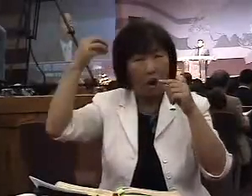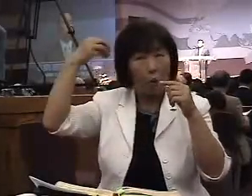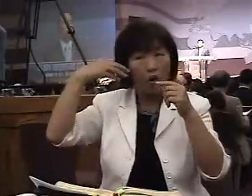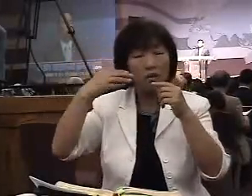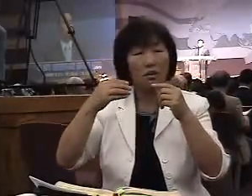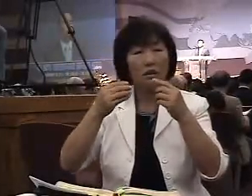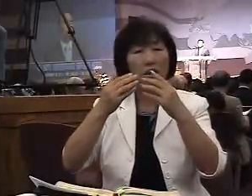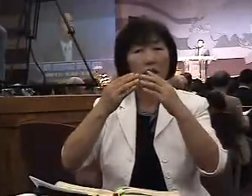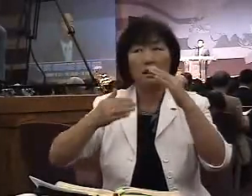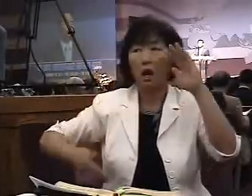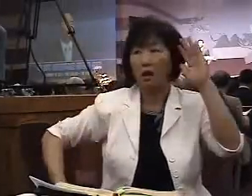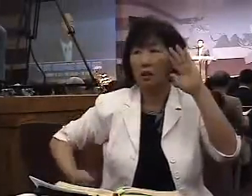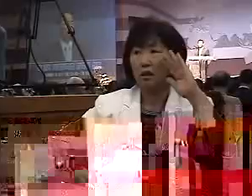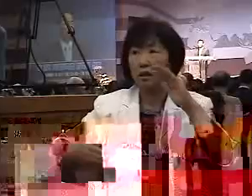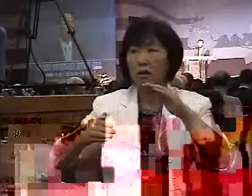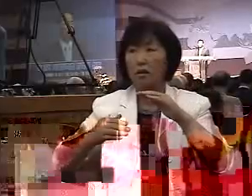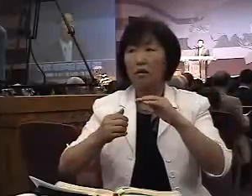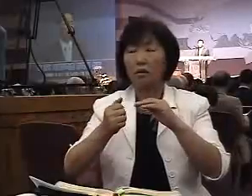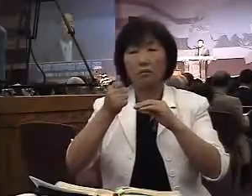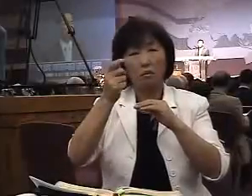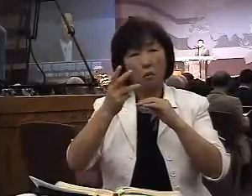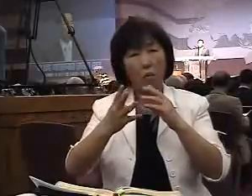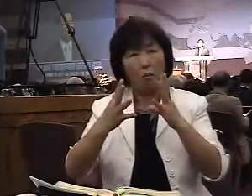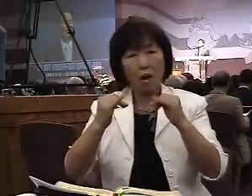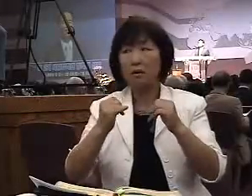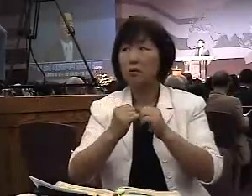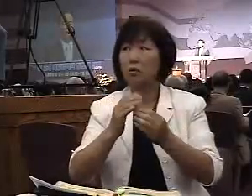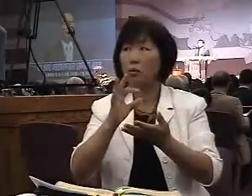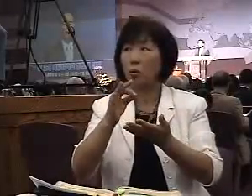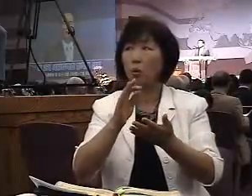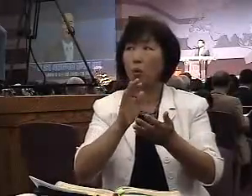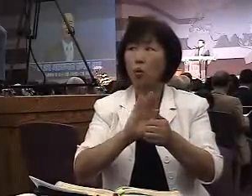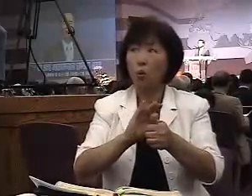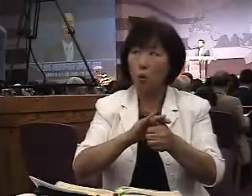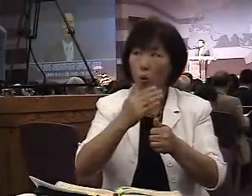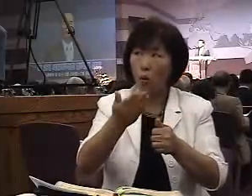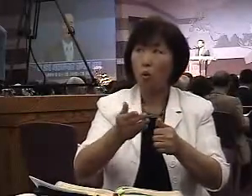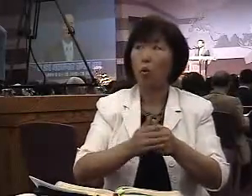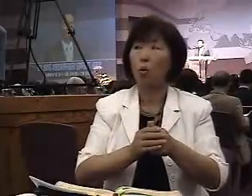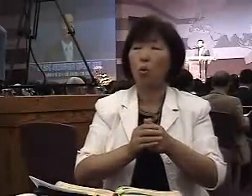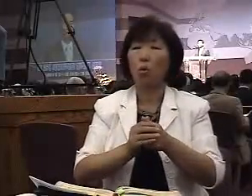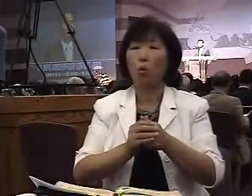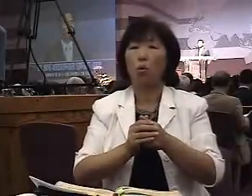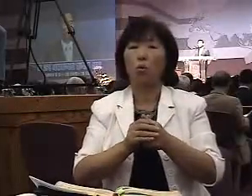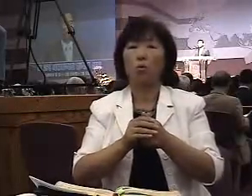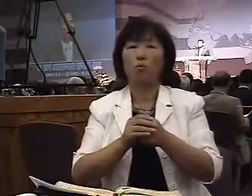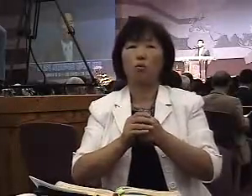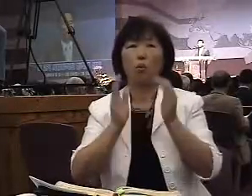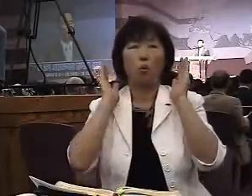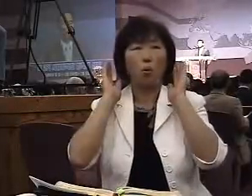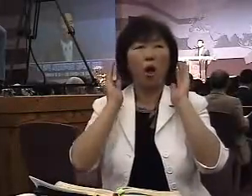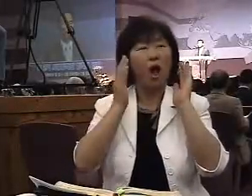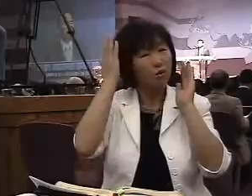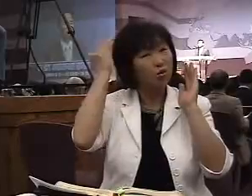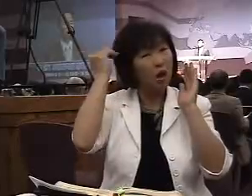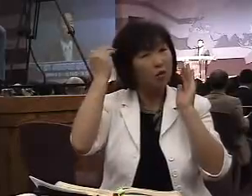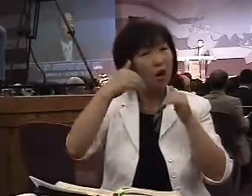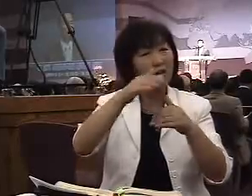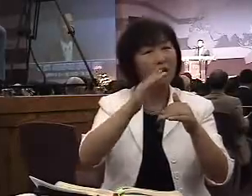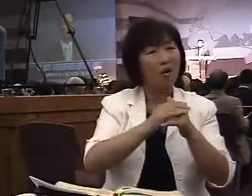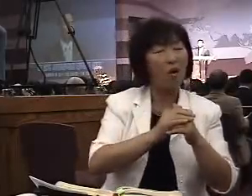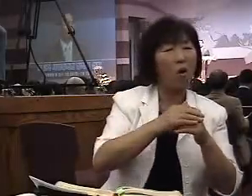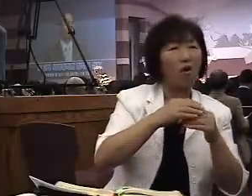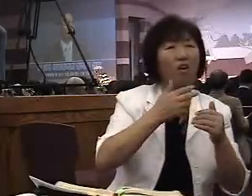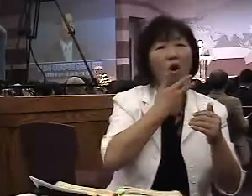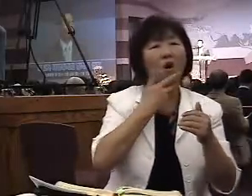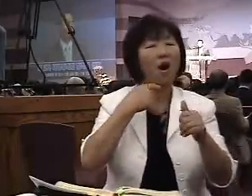대학원생까지 적지 않은 상당한 액수의 장학금이 나가거든요. 특히 우리